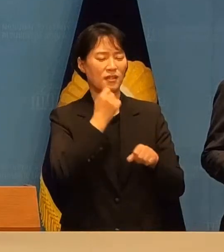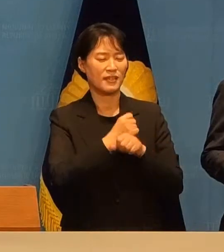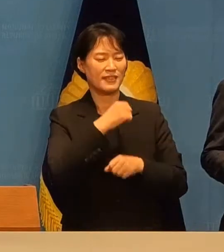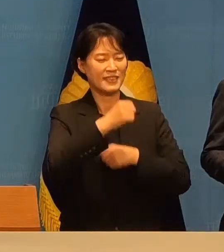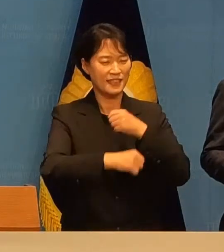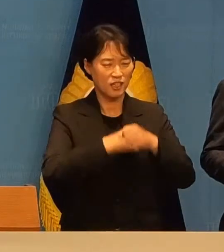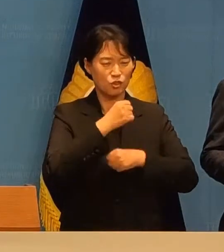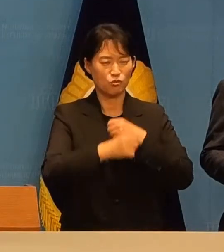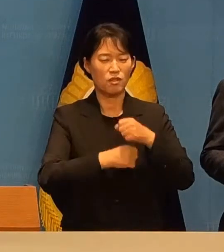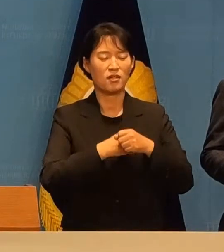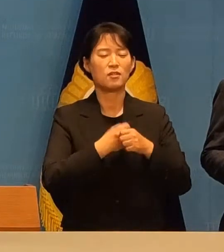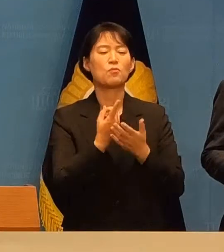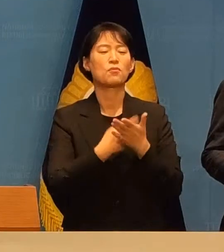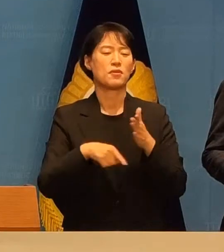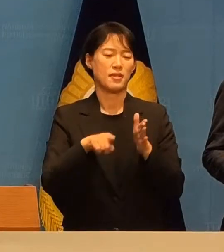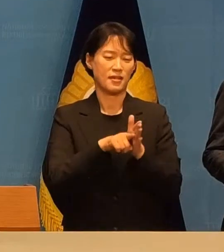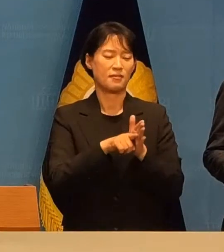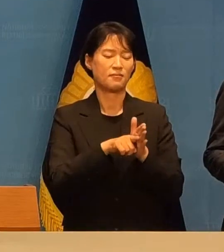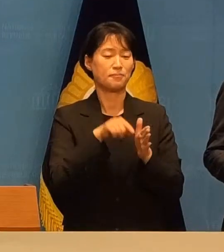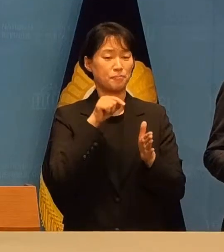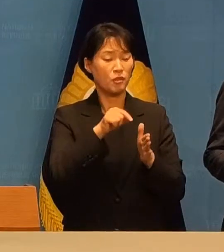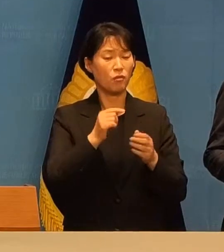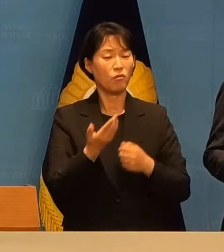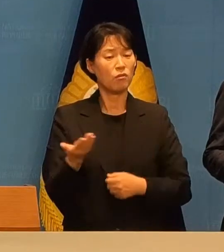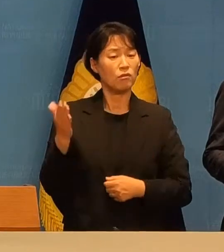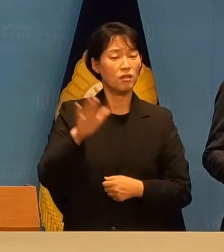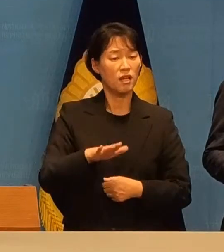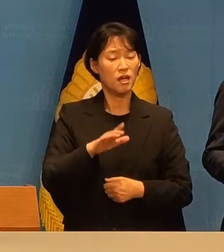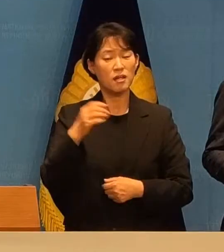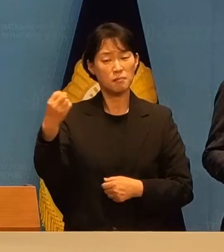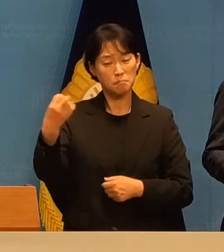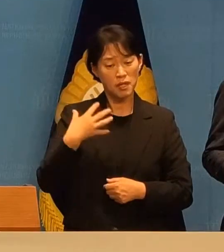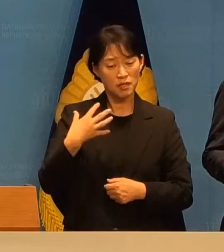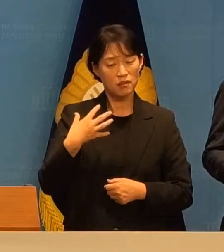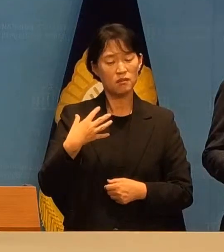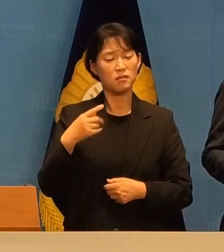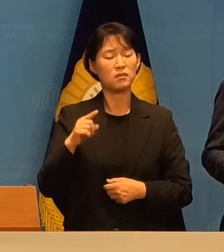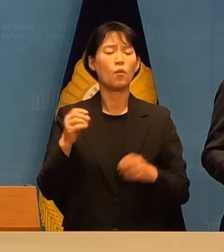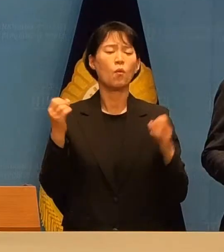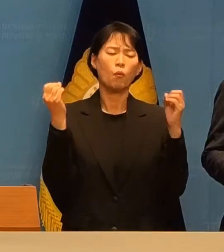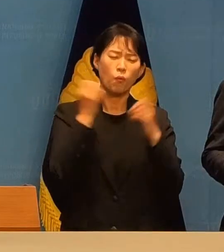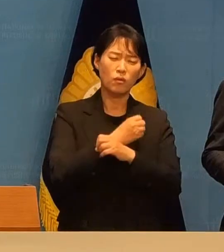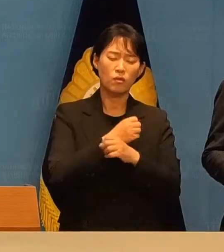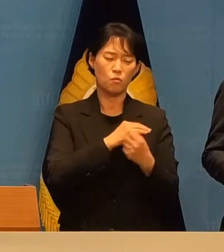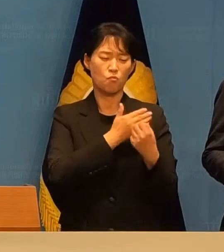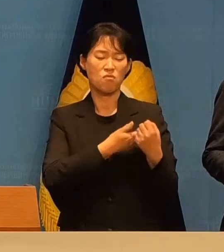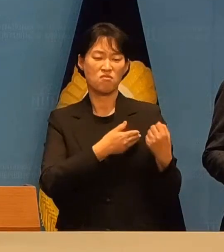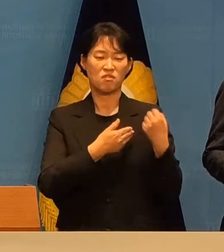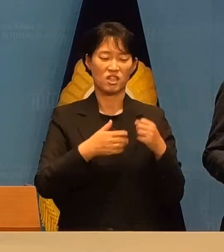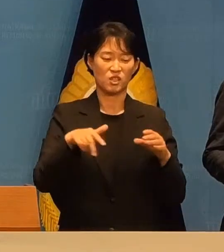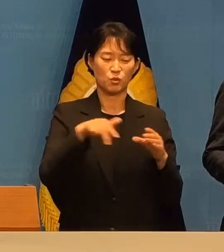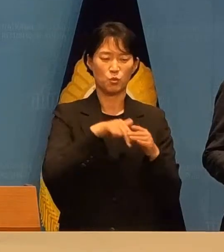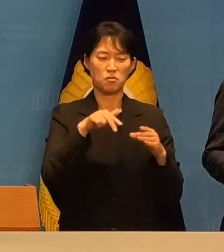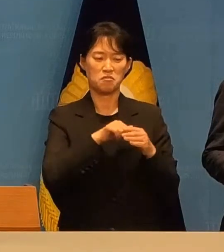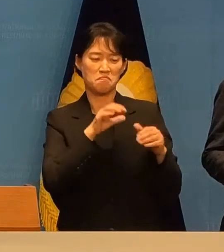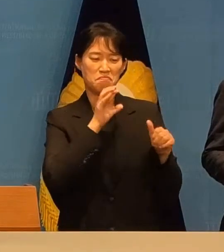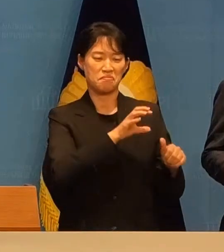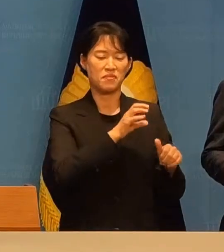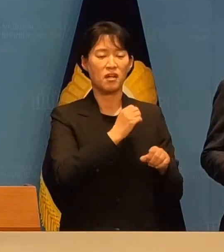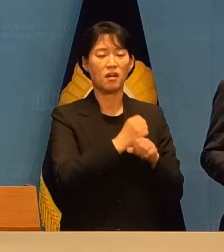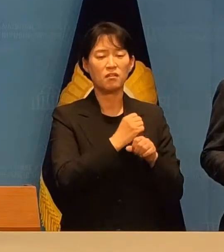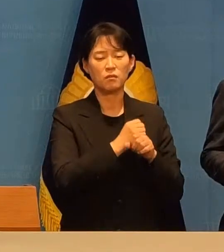자유의 장벽이다. 그러나 이 발언은 오히려 권력이 종교를 규율하는